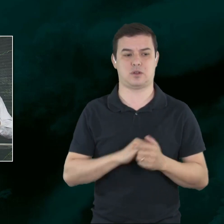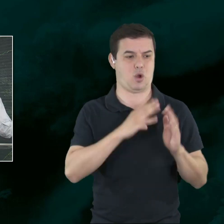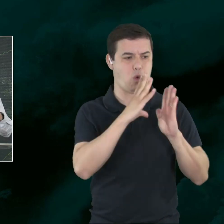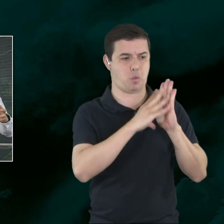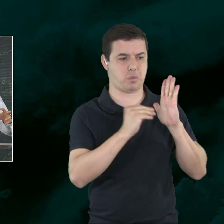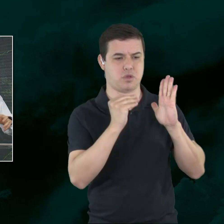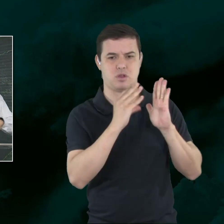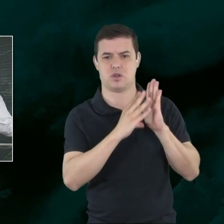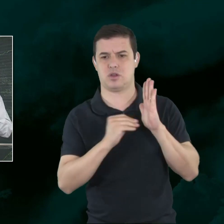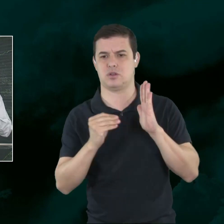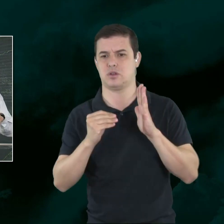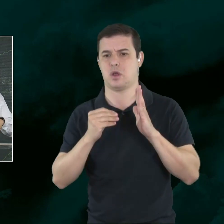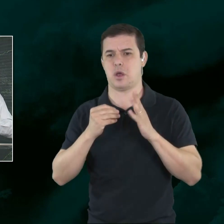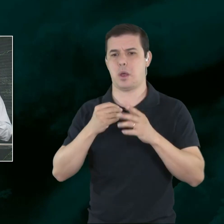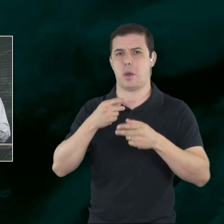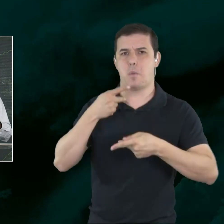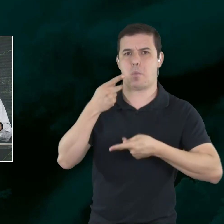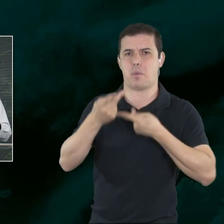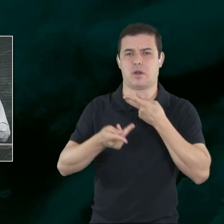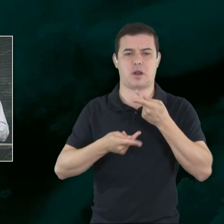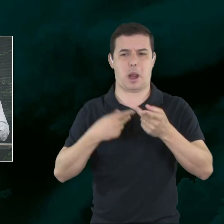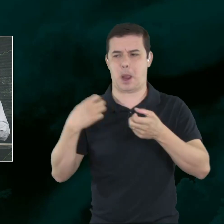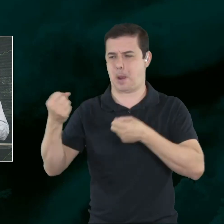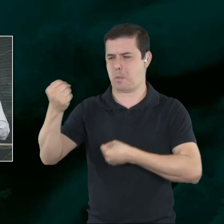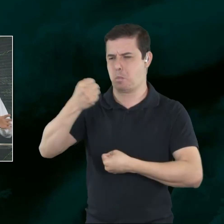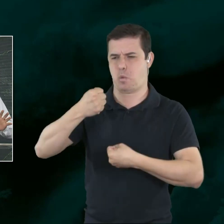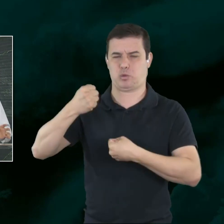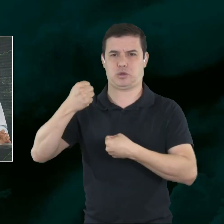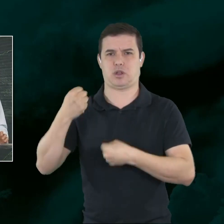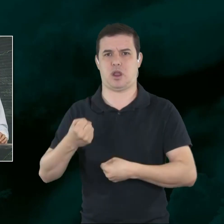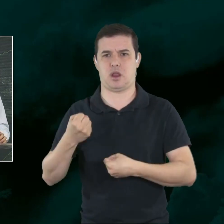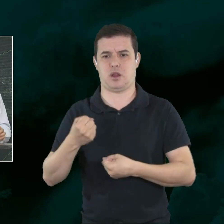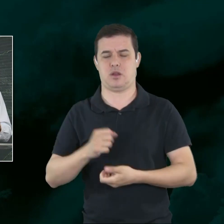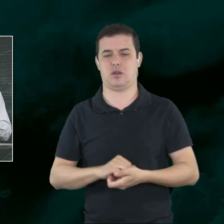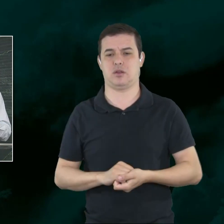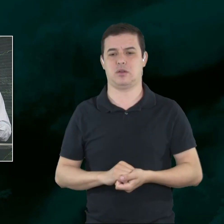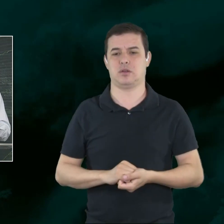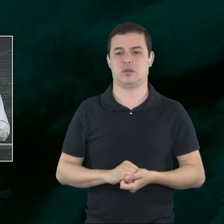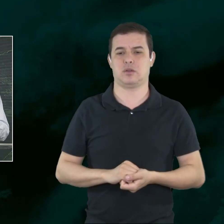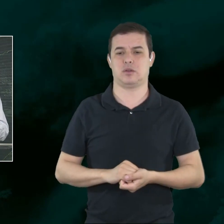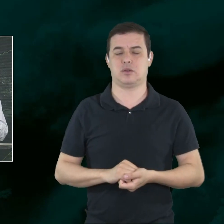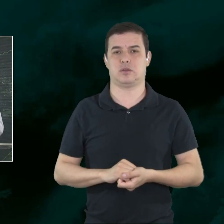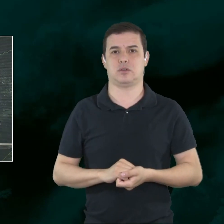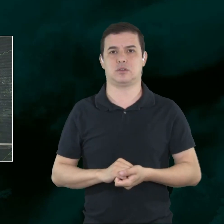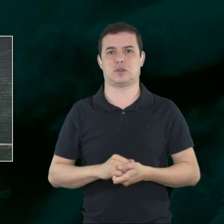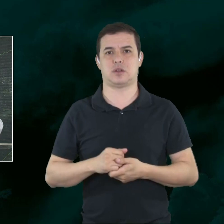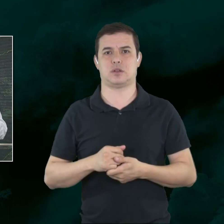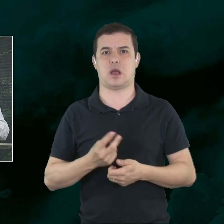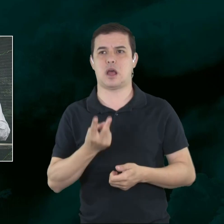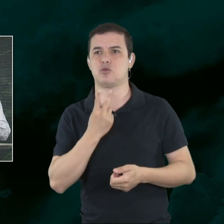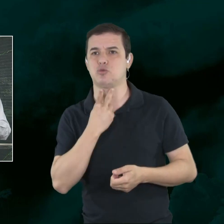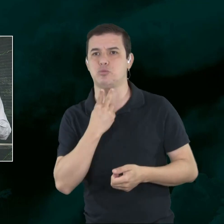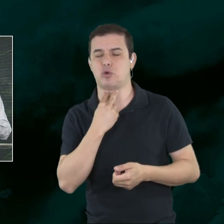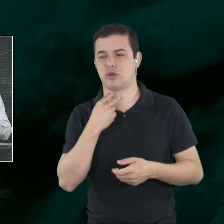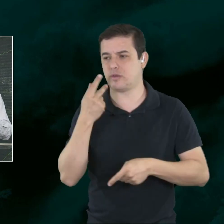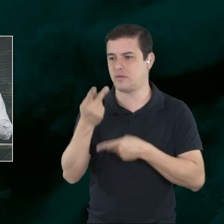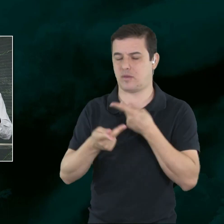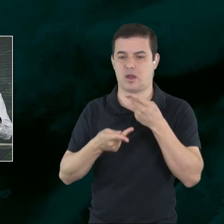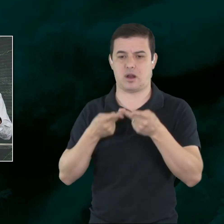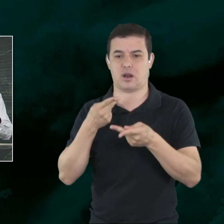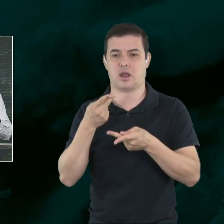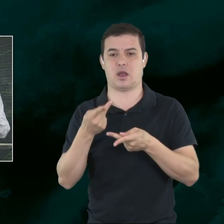de linguagem, máscaras de poder, né? E nós, por exemplo, não pode mais falar isso você